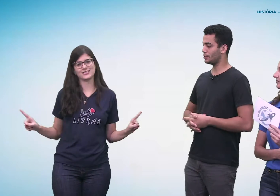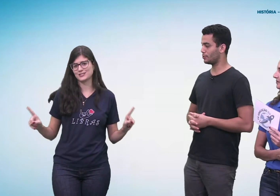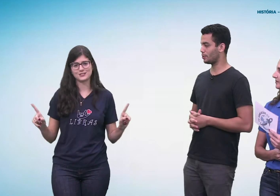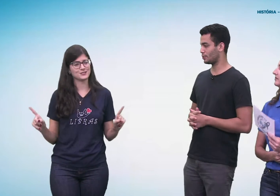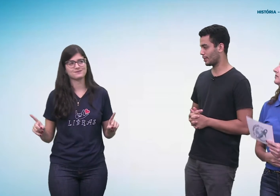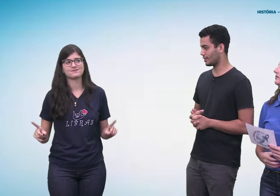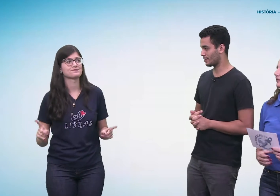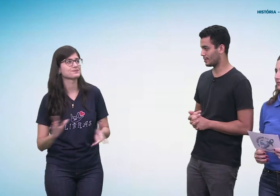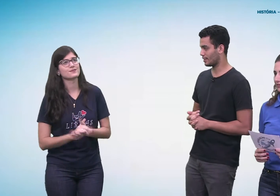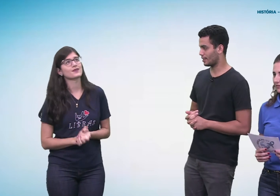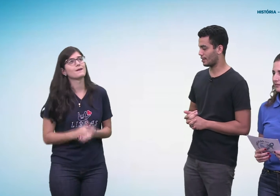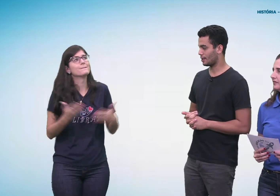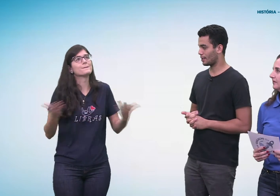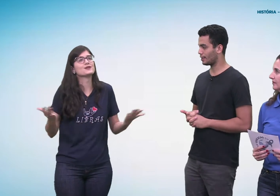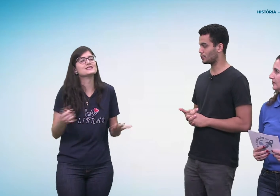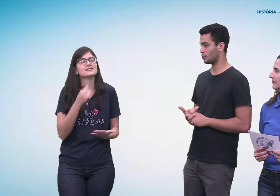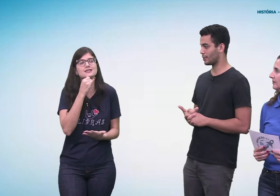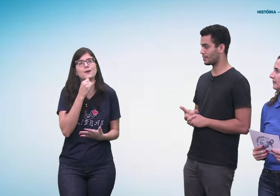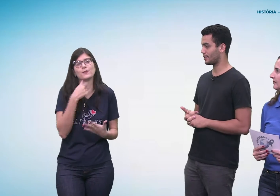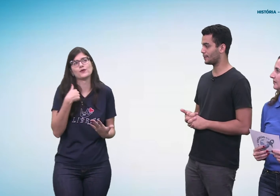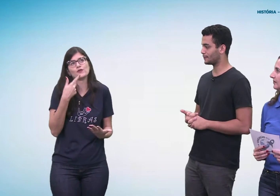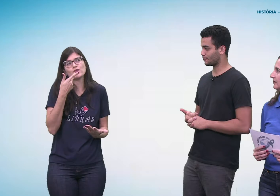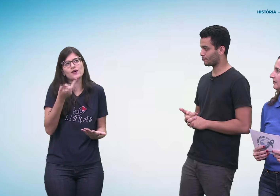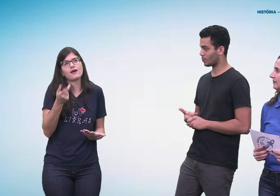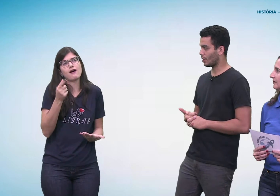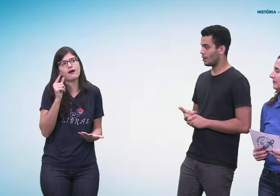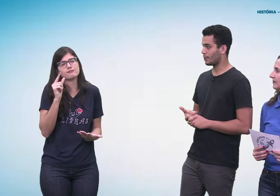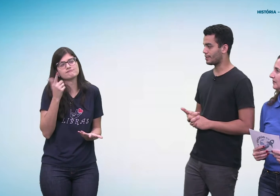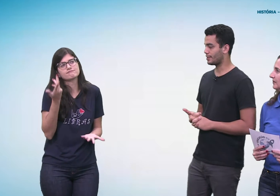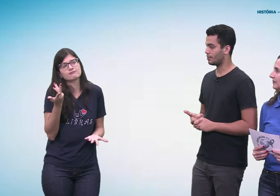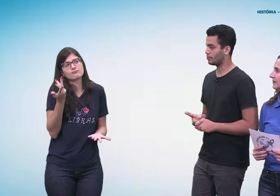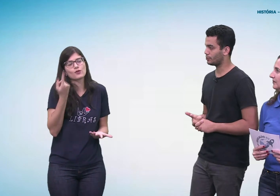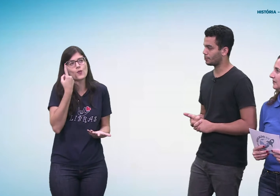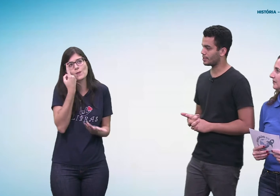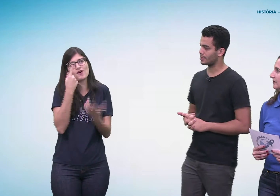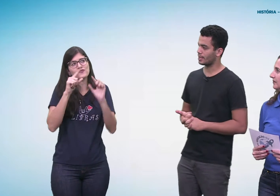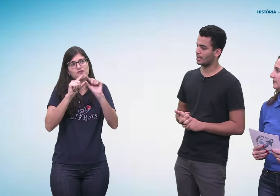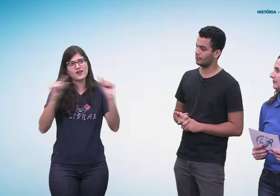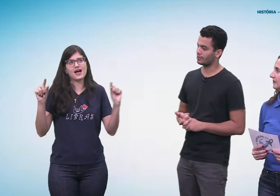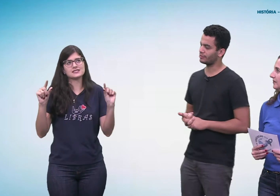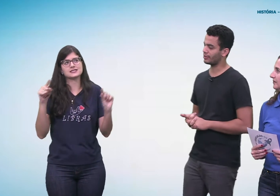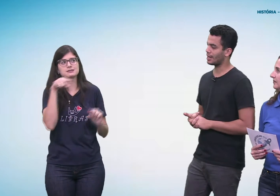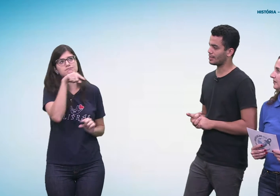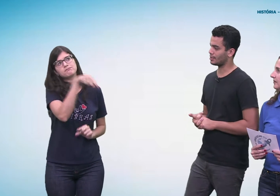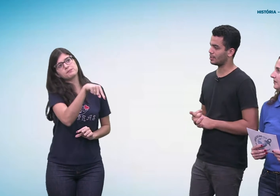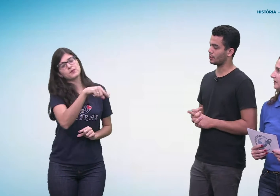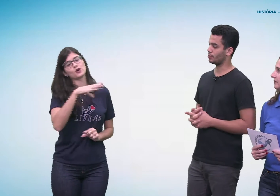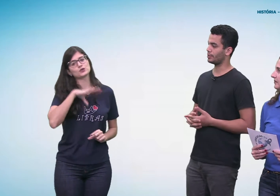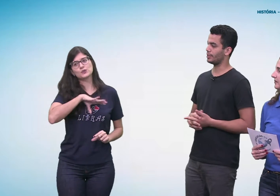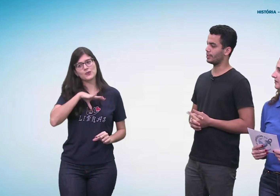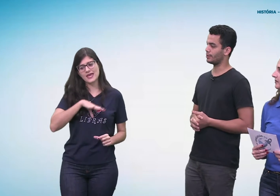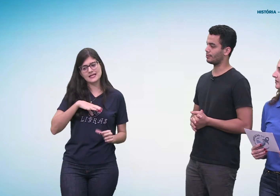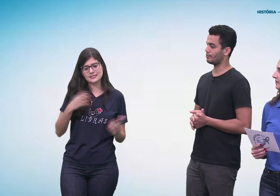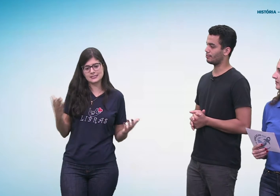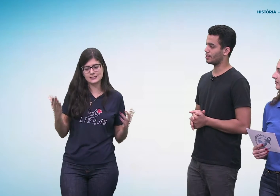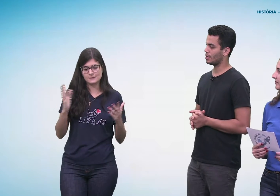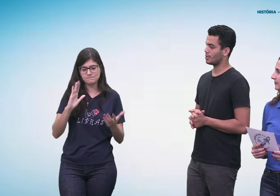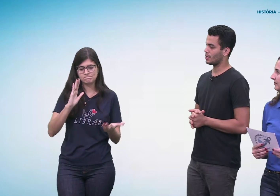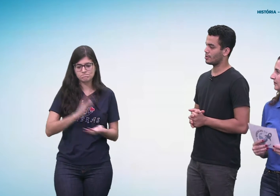do português, a estruturação. Por exemplo, deixa eu pensar numa frase aqui que eu poderia